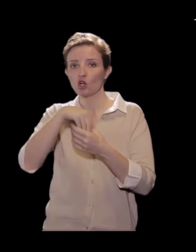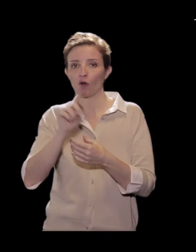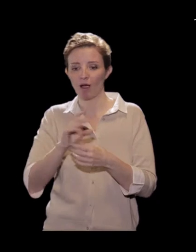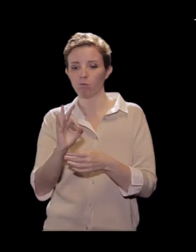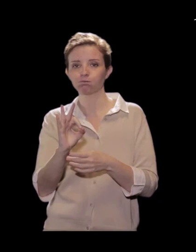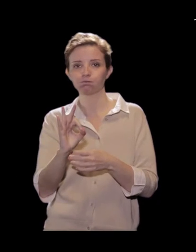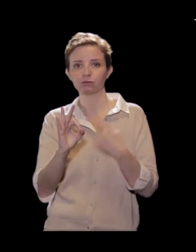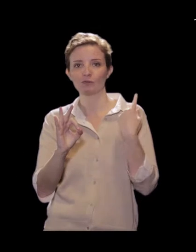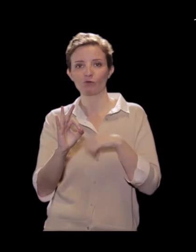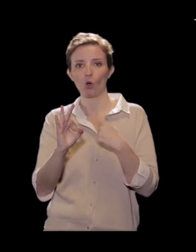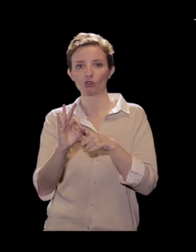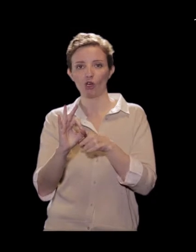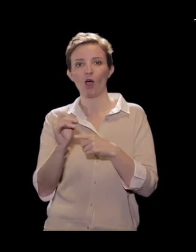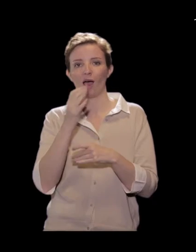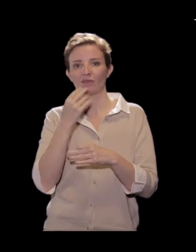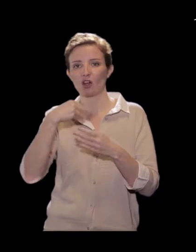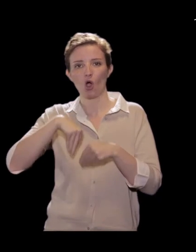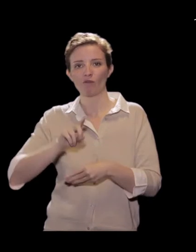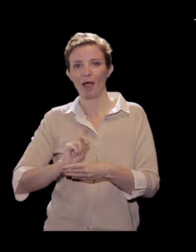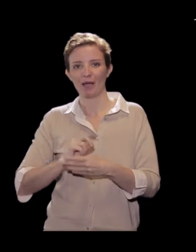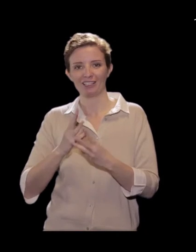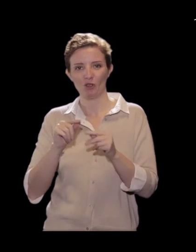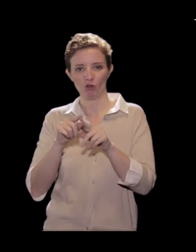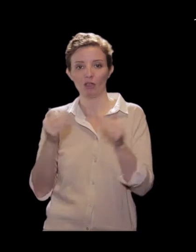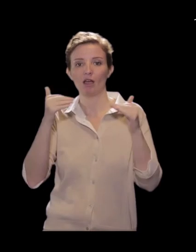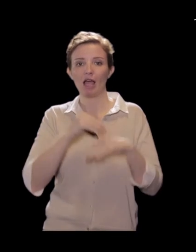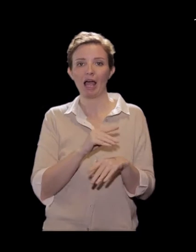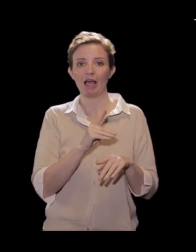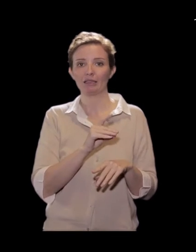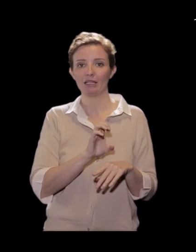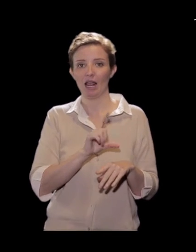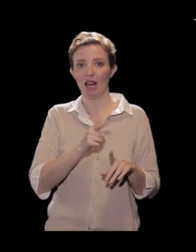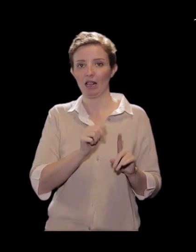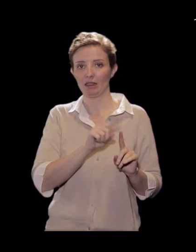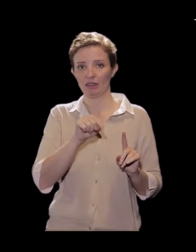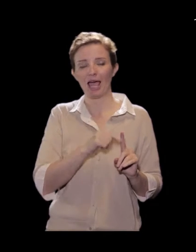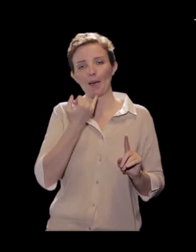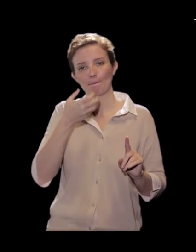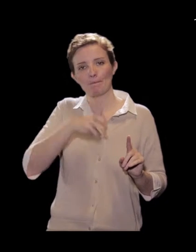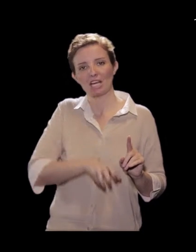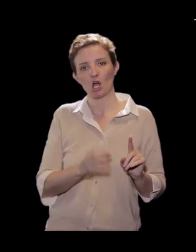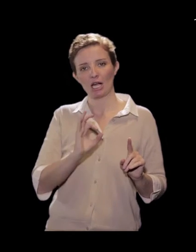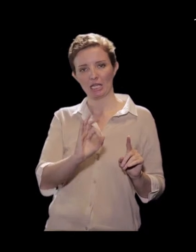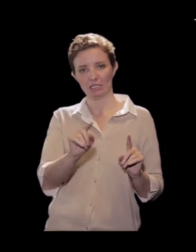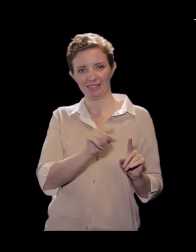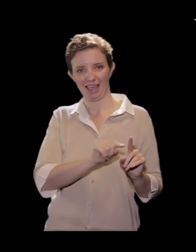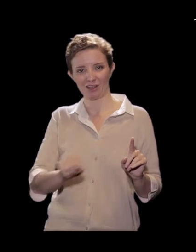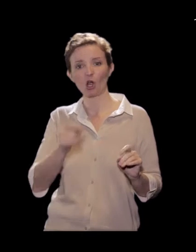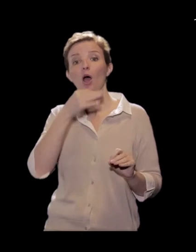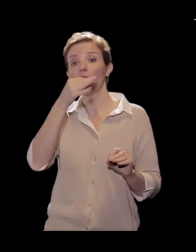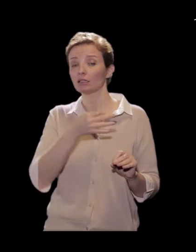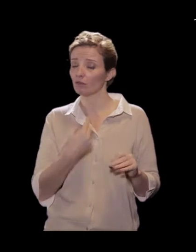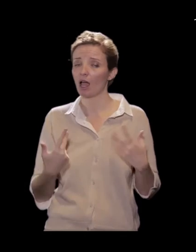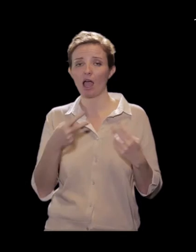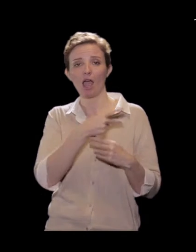disequazione infine Delta min 0 Delta min 0 Che vuol dire vuol dire che la nostra equazione associata non